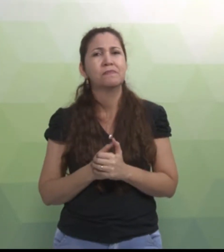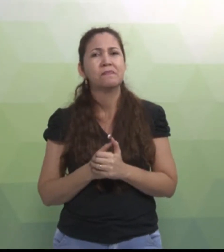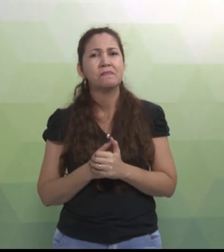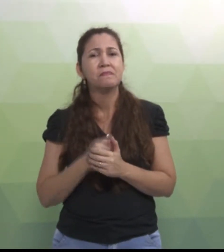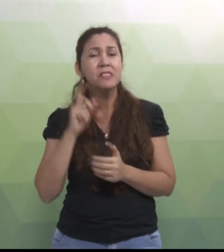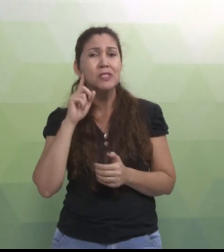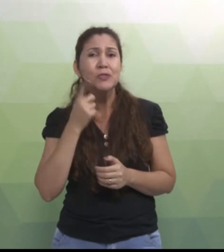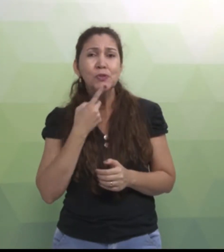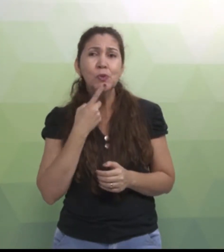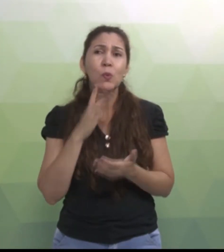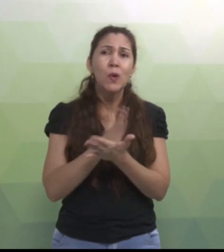tinha.